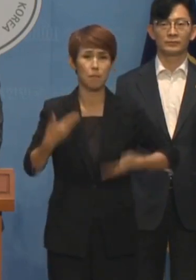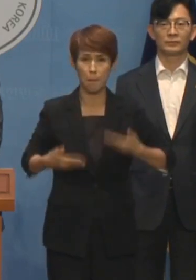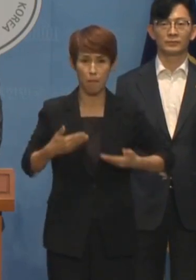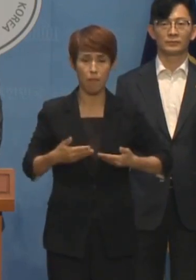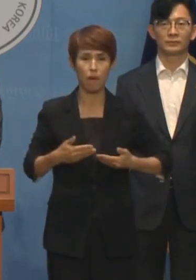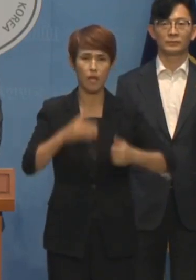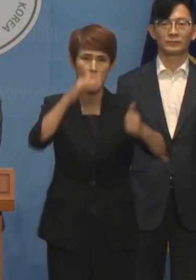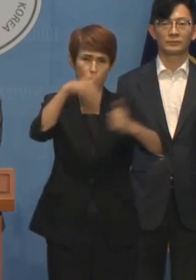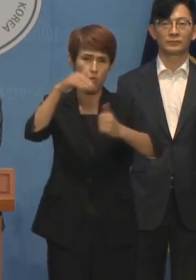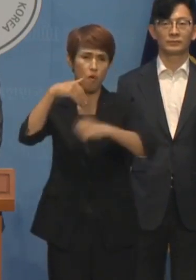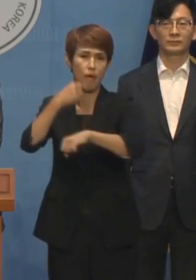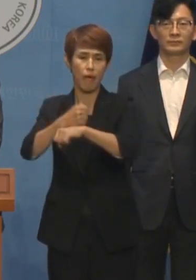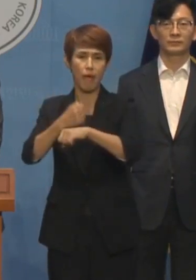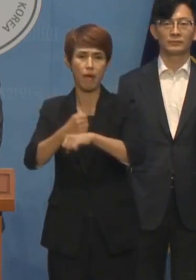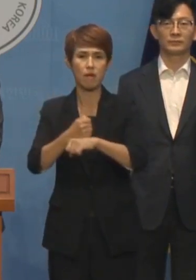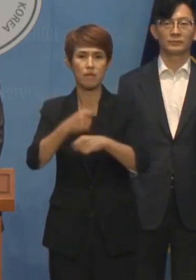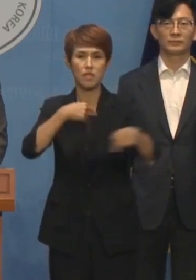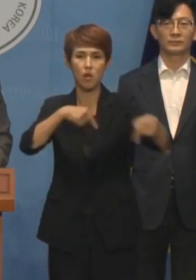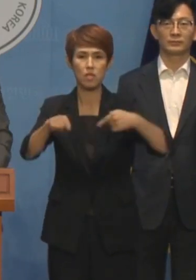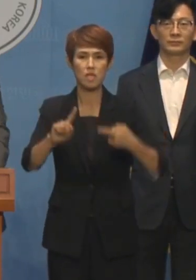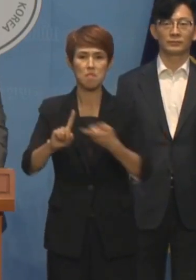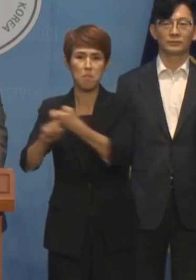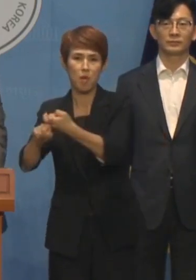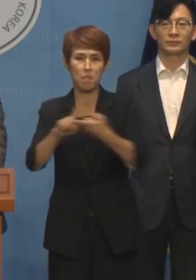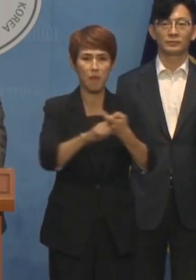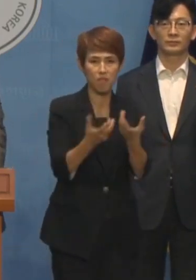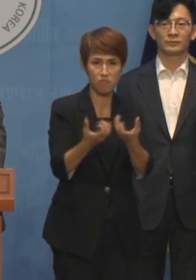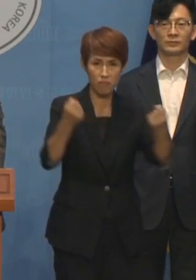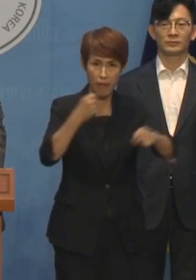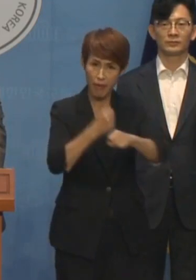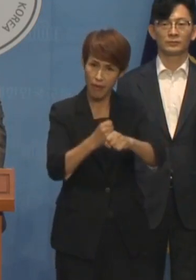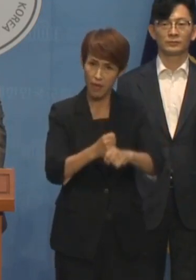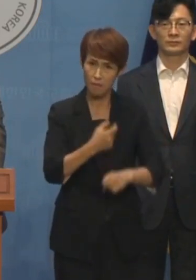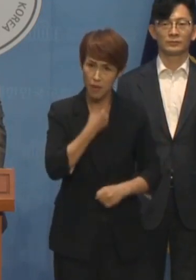불러서 정치적 편가르기를 강요하겠다는 것입니까?